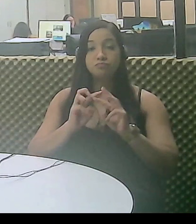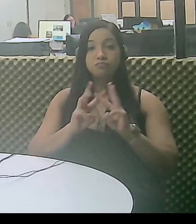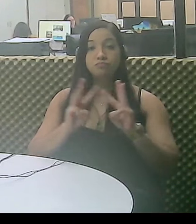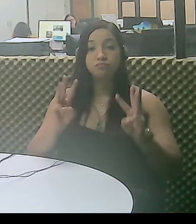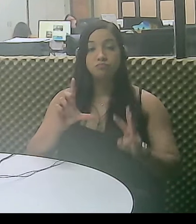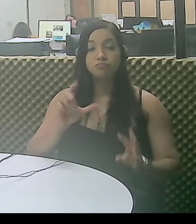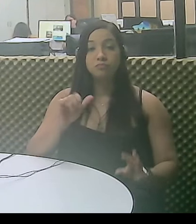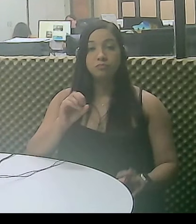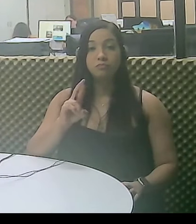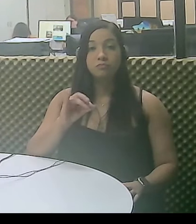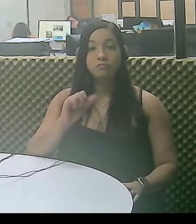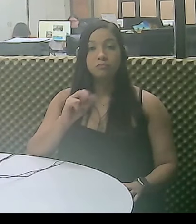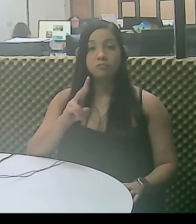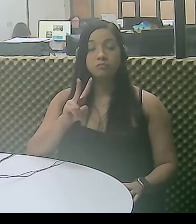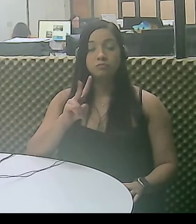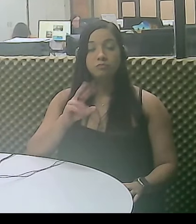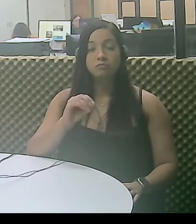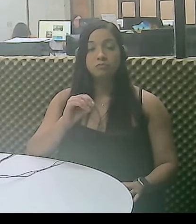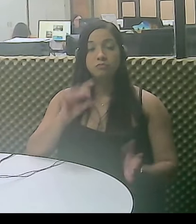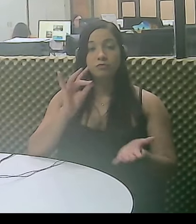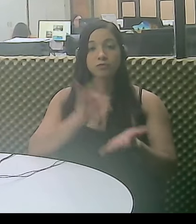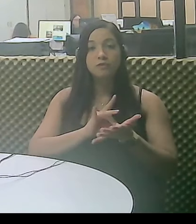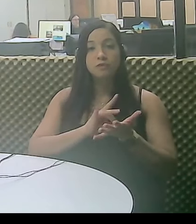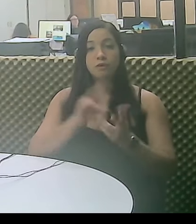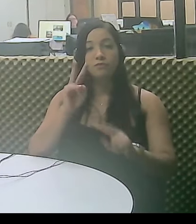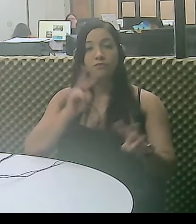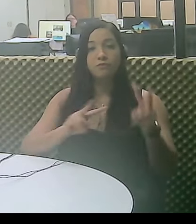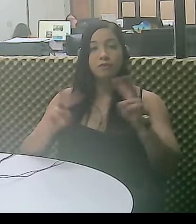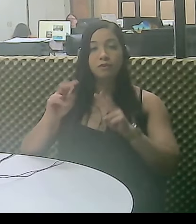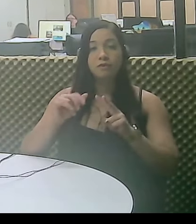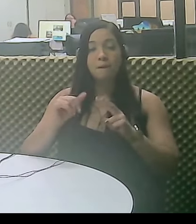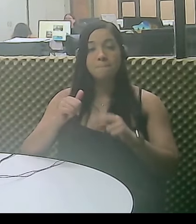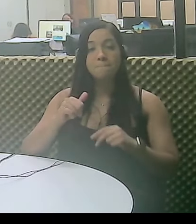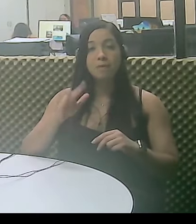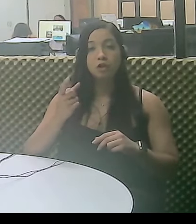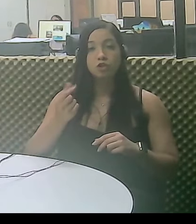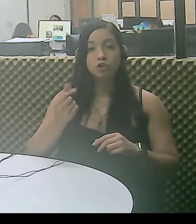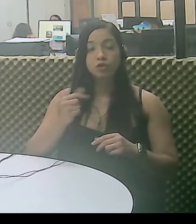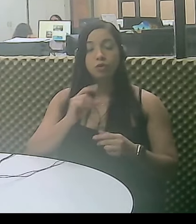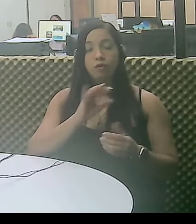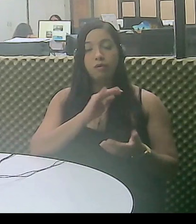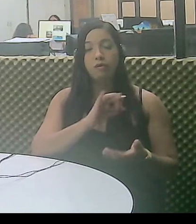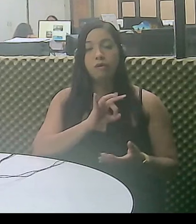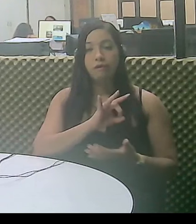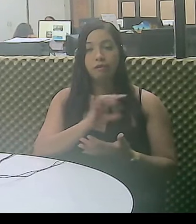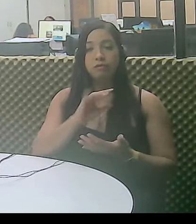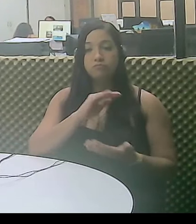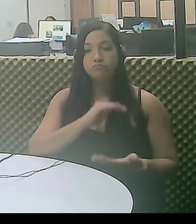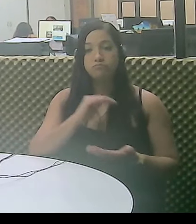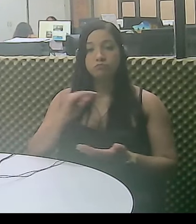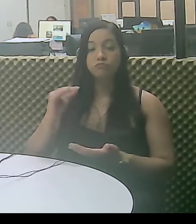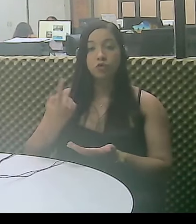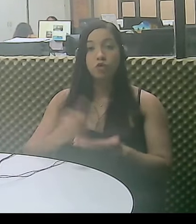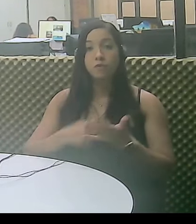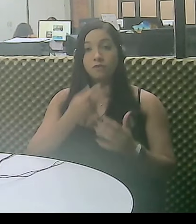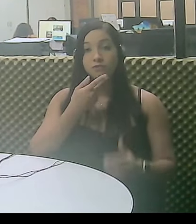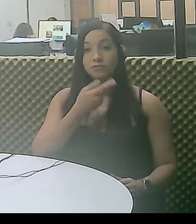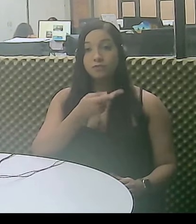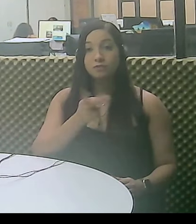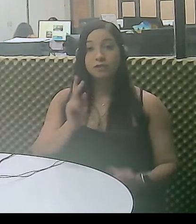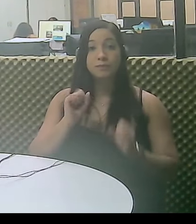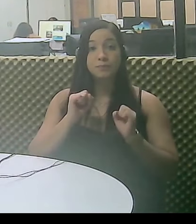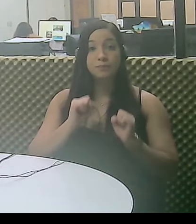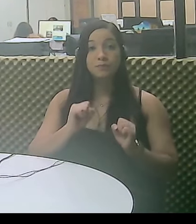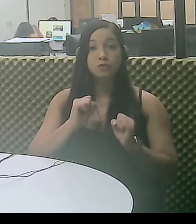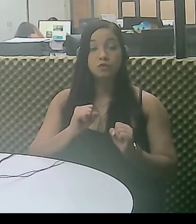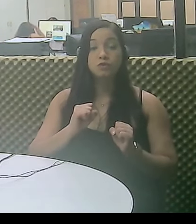leiloeiro oficial e serão avaliadas na modalidade maior lance por lote. O agendamento para a visita dos bens pode ser